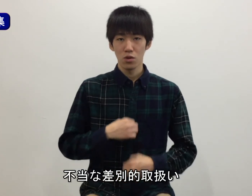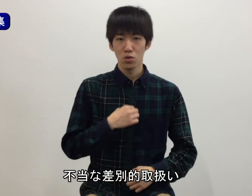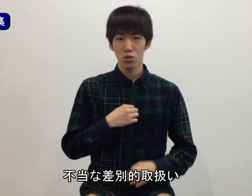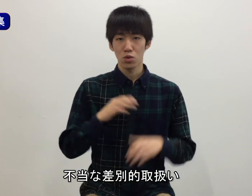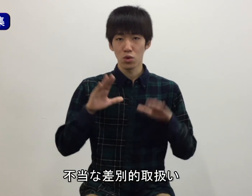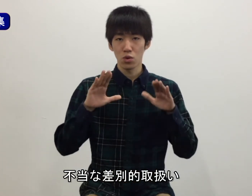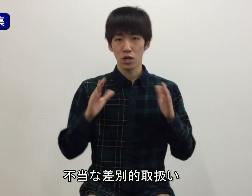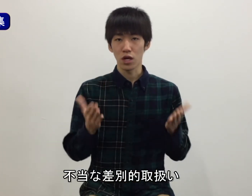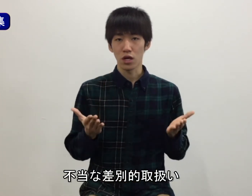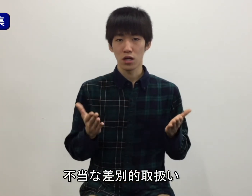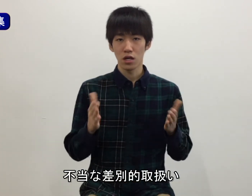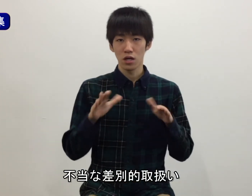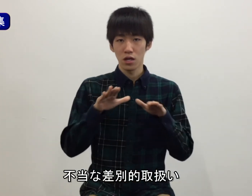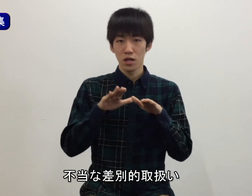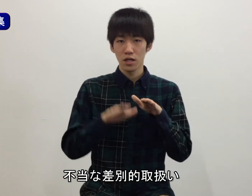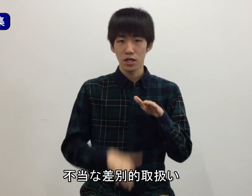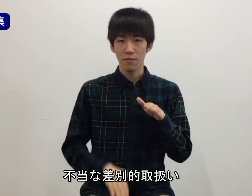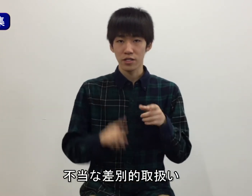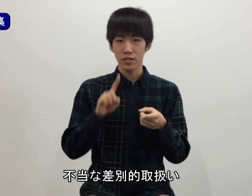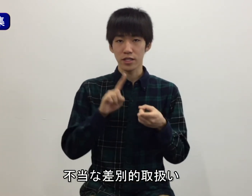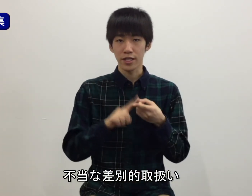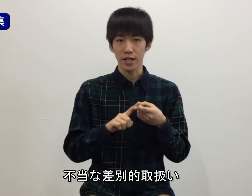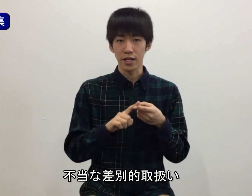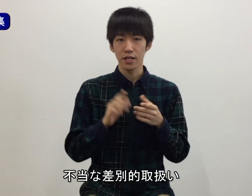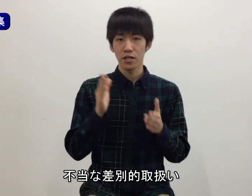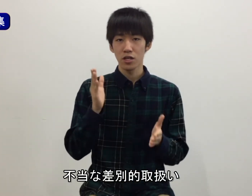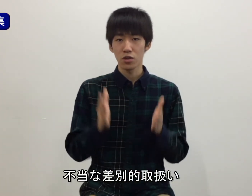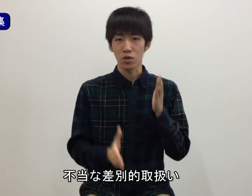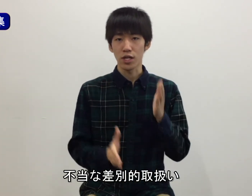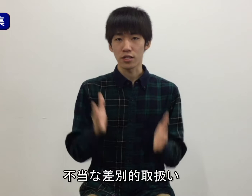不当なさべってィ取り扱い